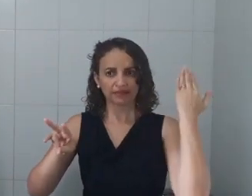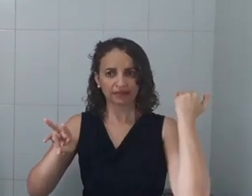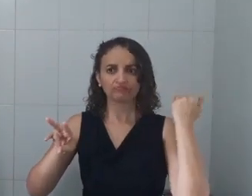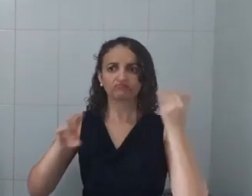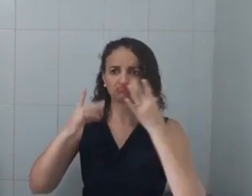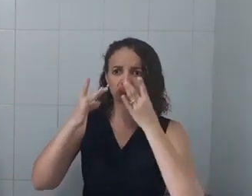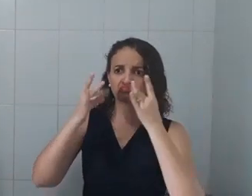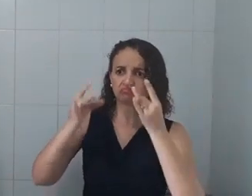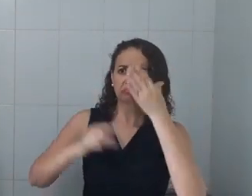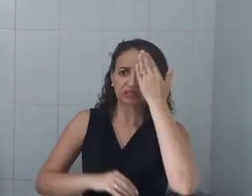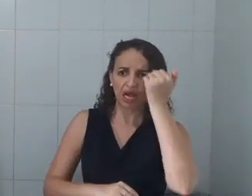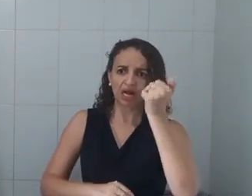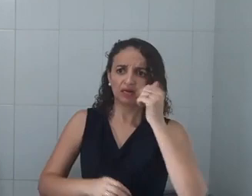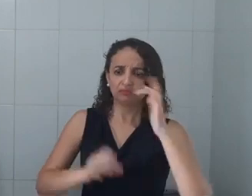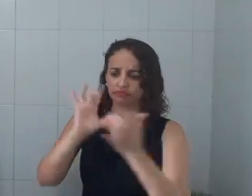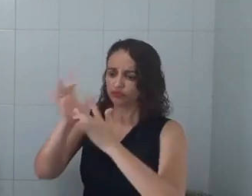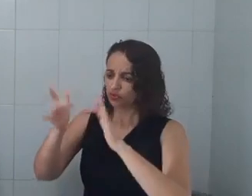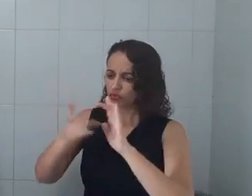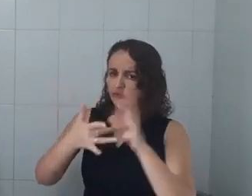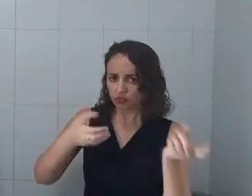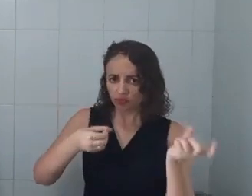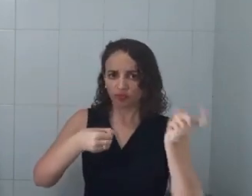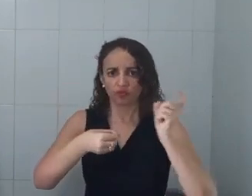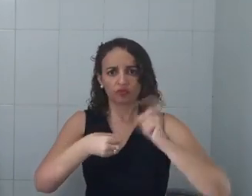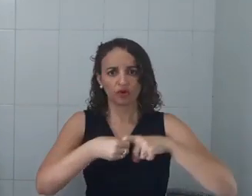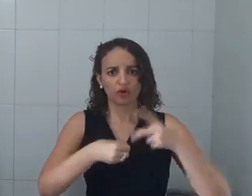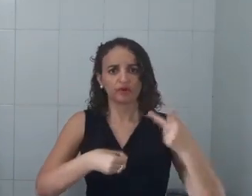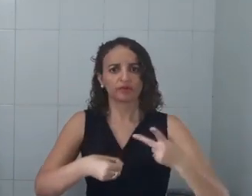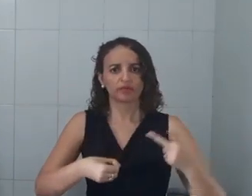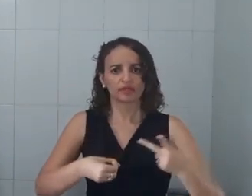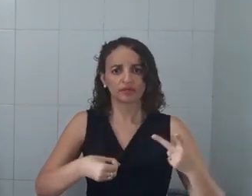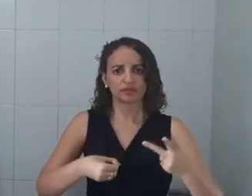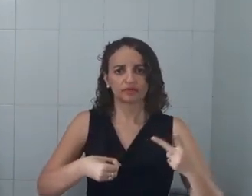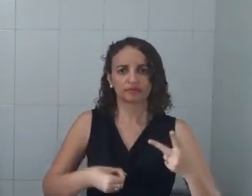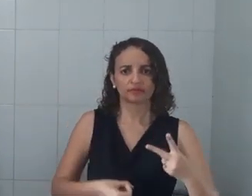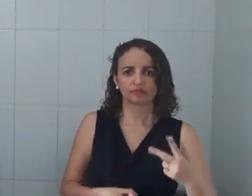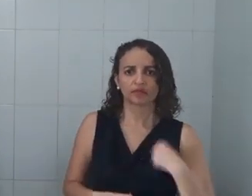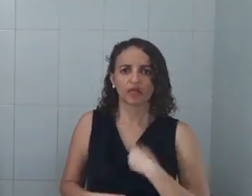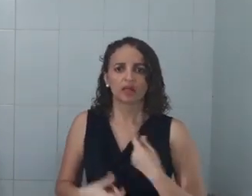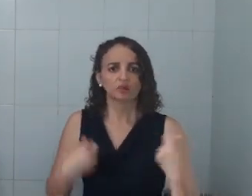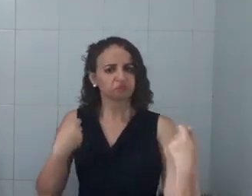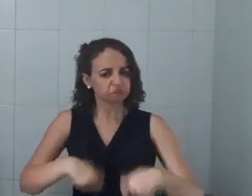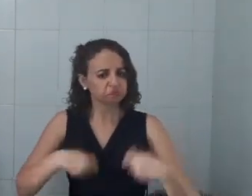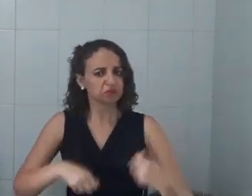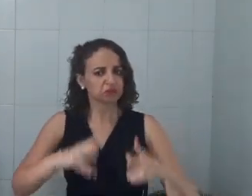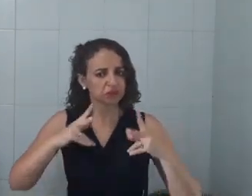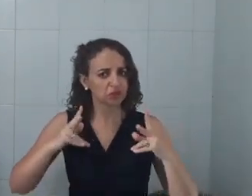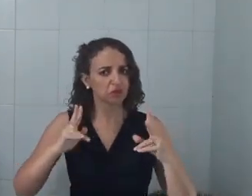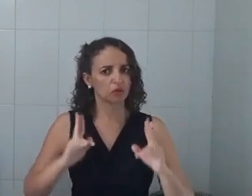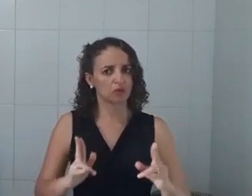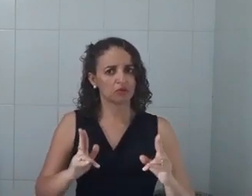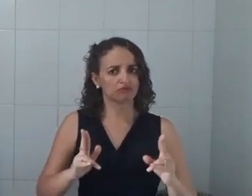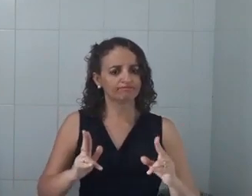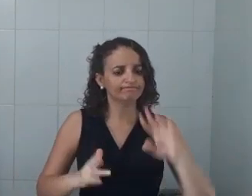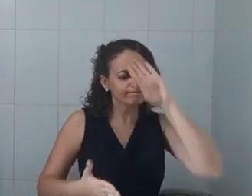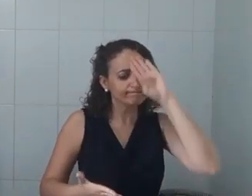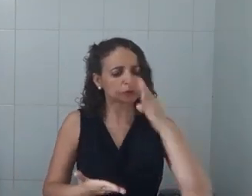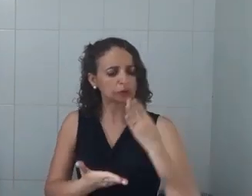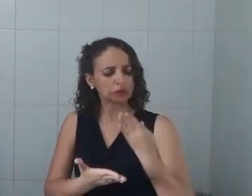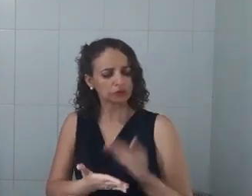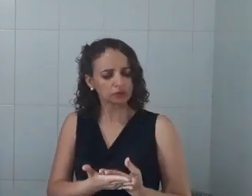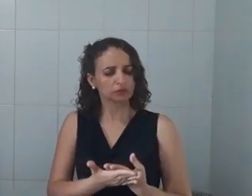vinda, da segunda vinda de Cristo. Amém? Amém. Nós precisamos ser uma igreja assim, uma igreja que acredita,